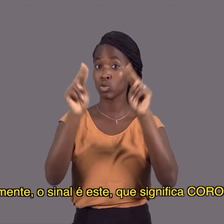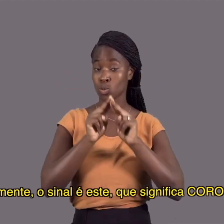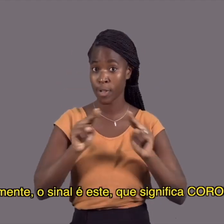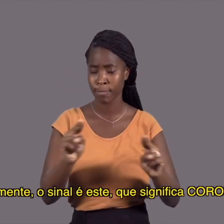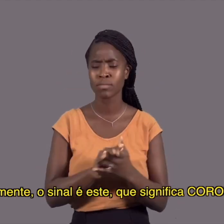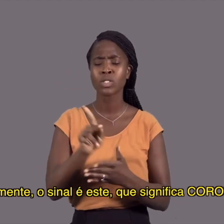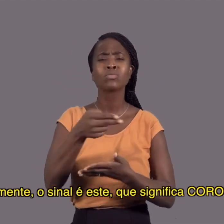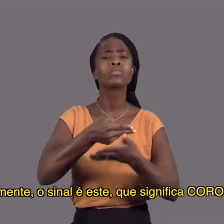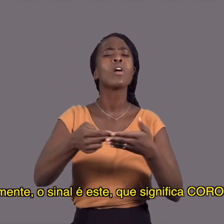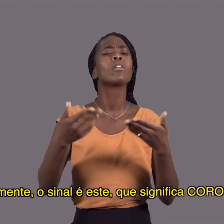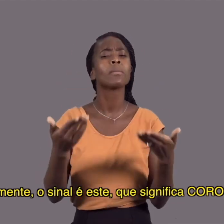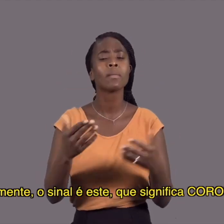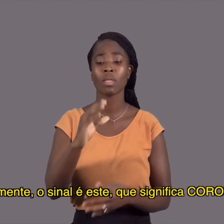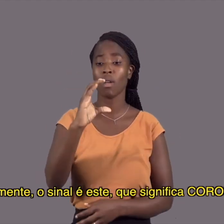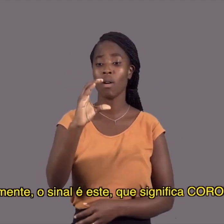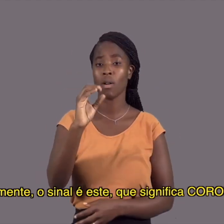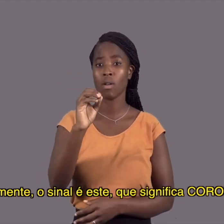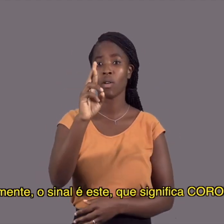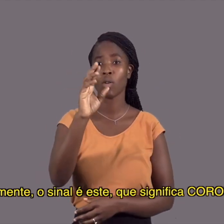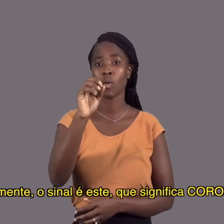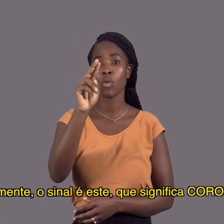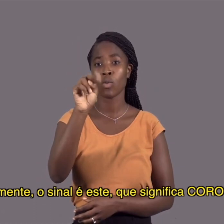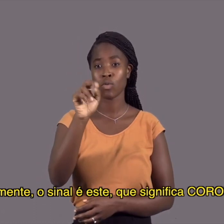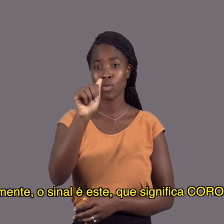Universalmente, o sinal é este.